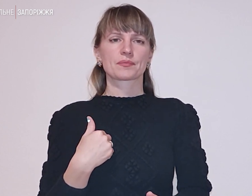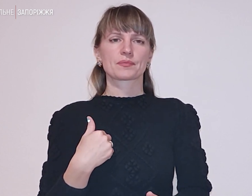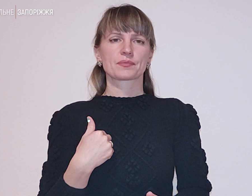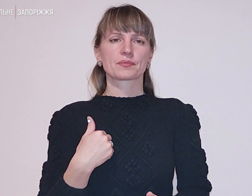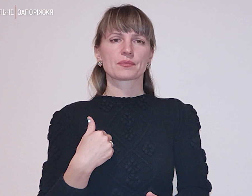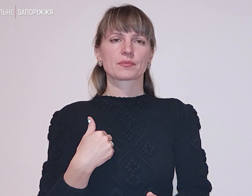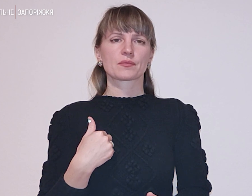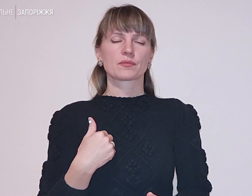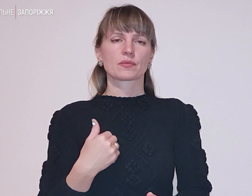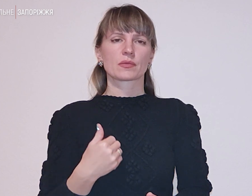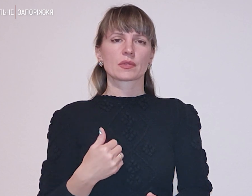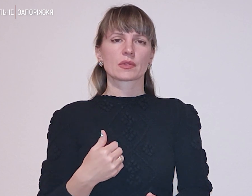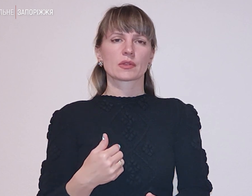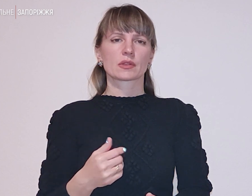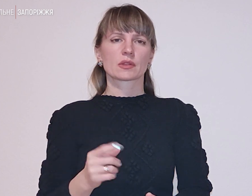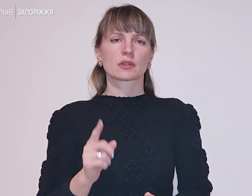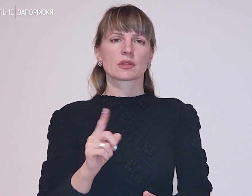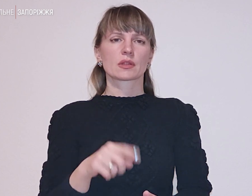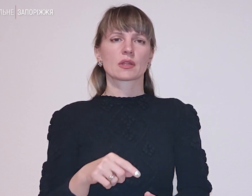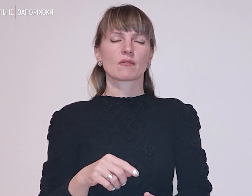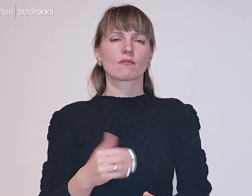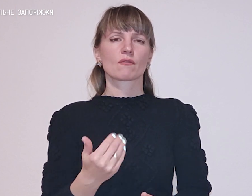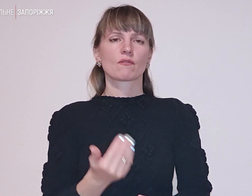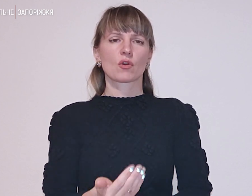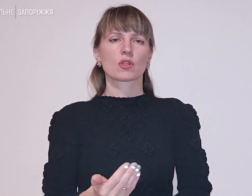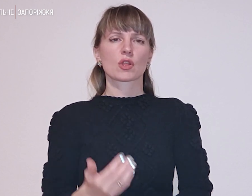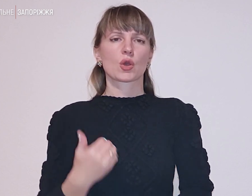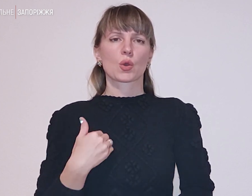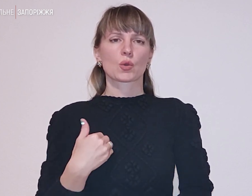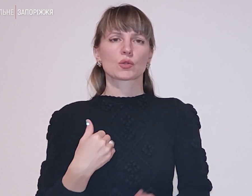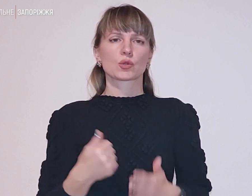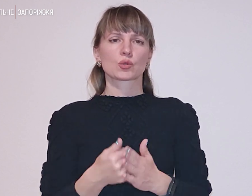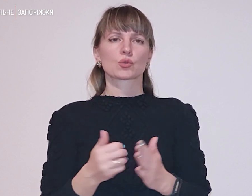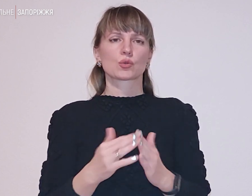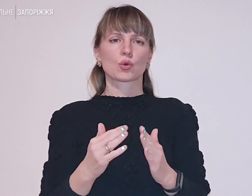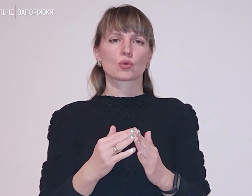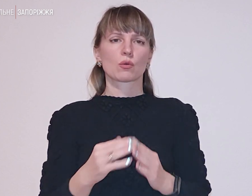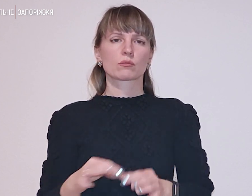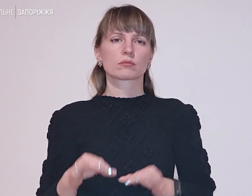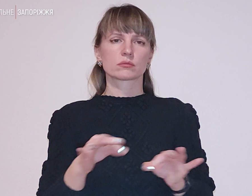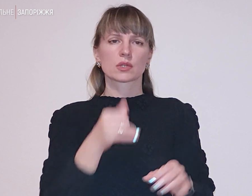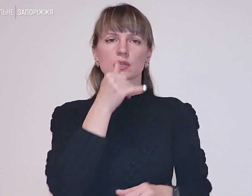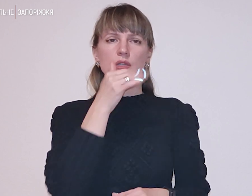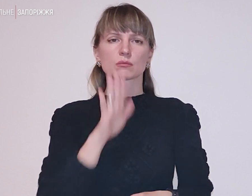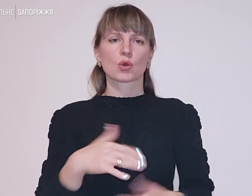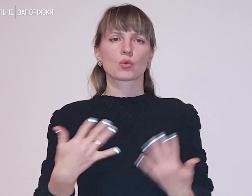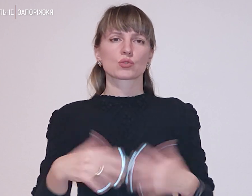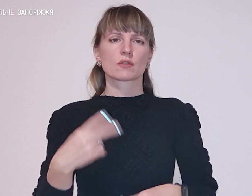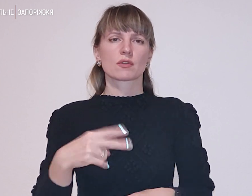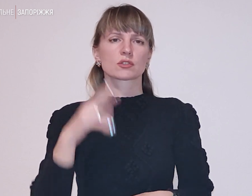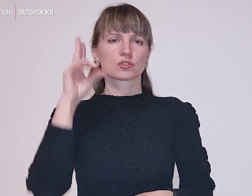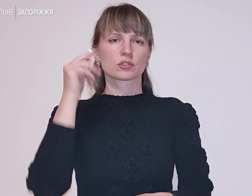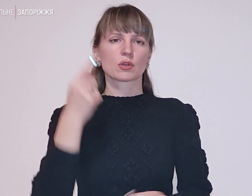Восточного, бо вона хотіла додому прорватися, не змогла. Вже 20-го числа її повернули, бо там